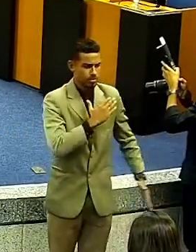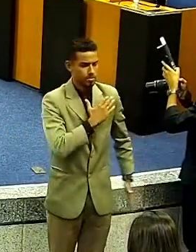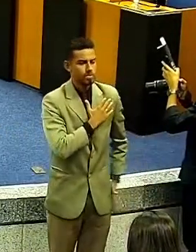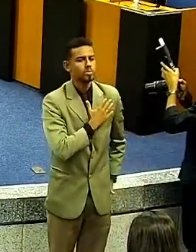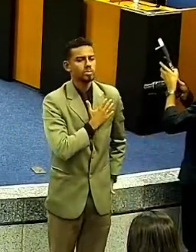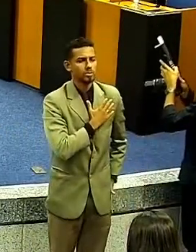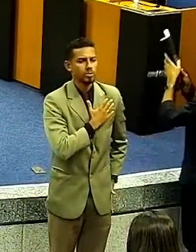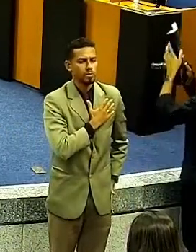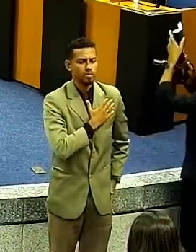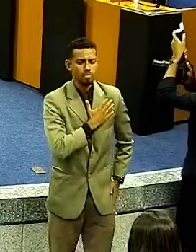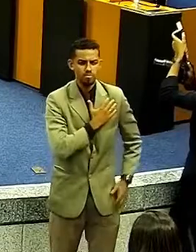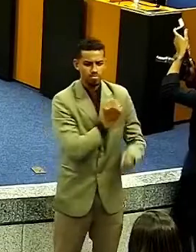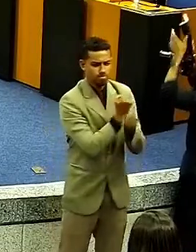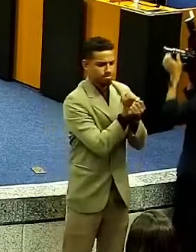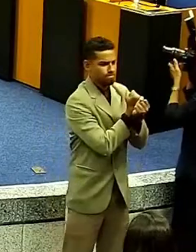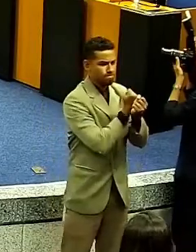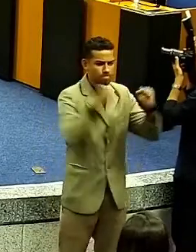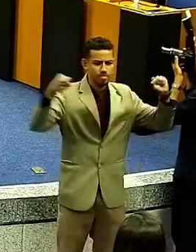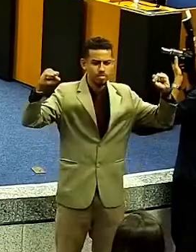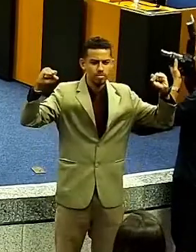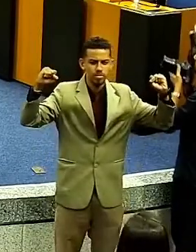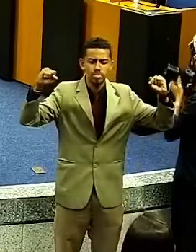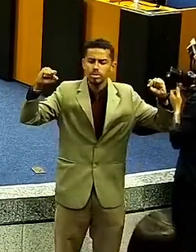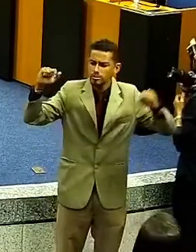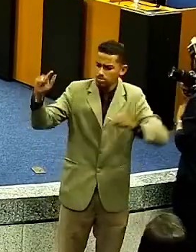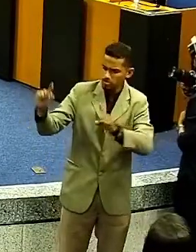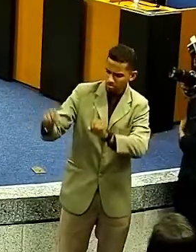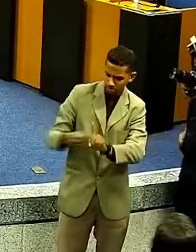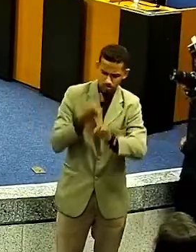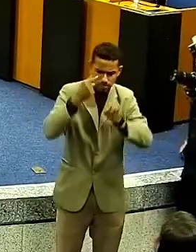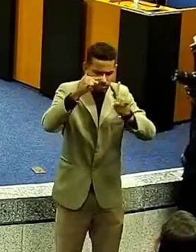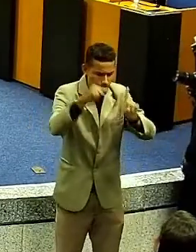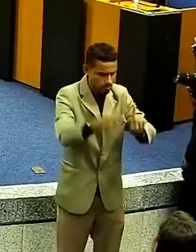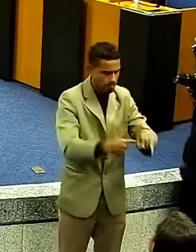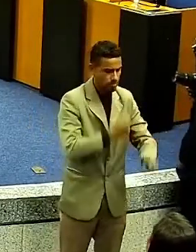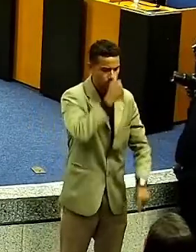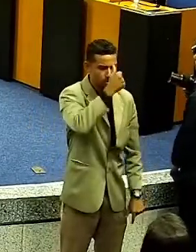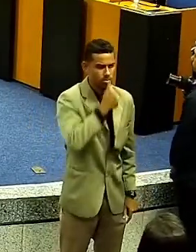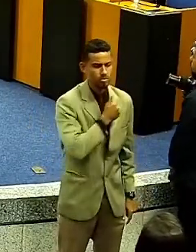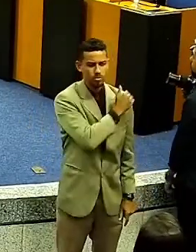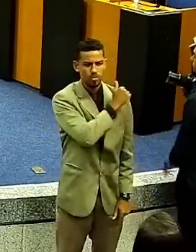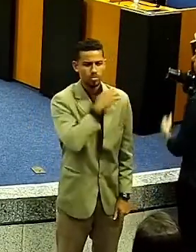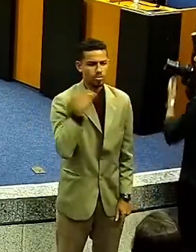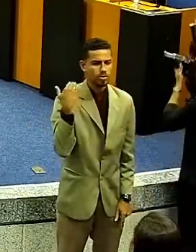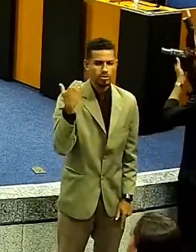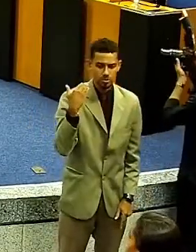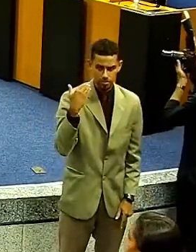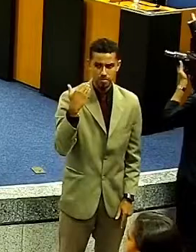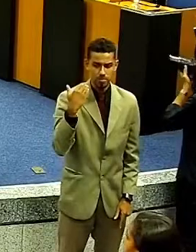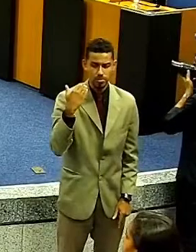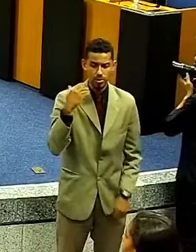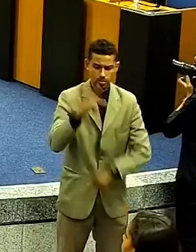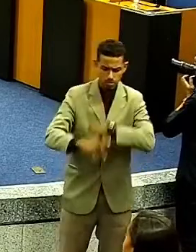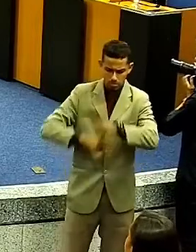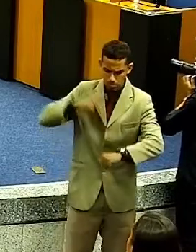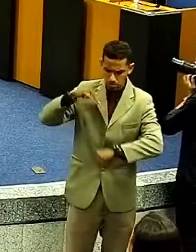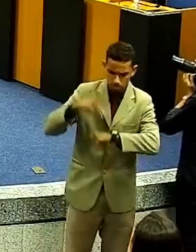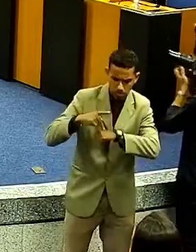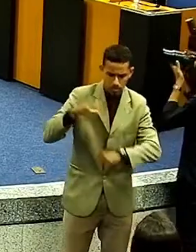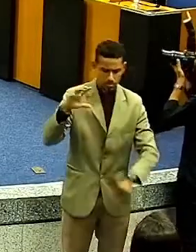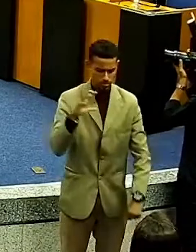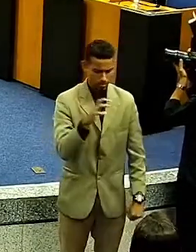seo ó liberdade desafia o nosso peito à própria morte